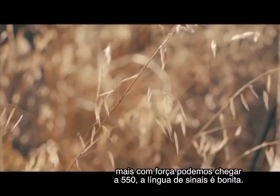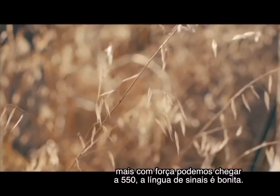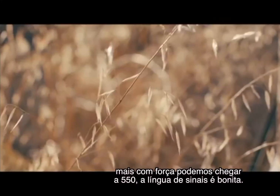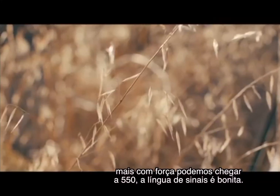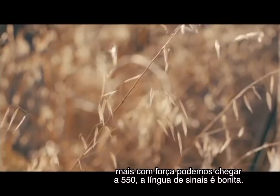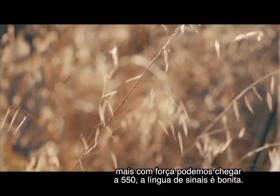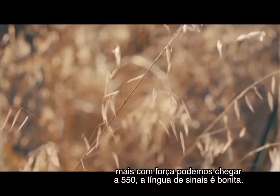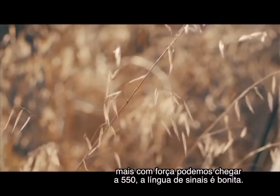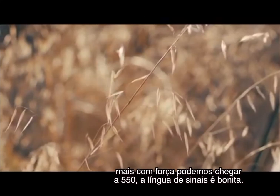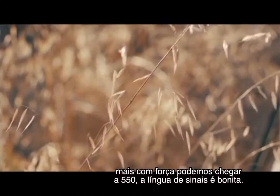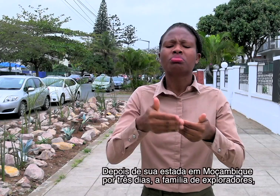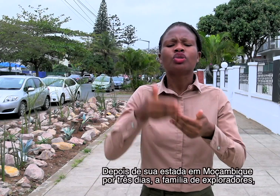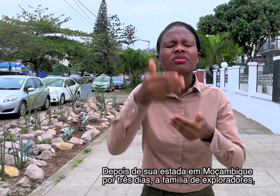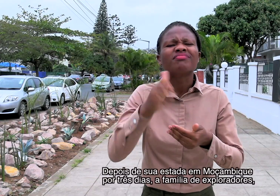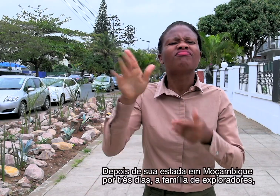é bonita.